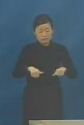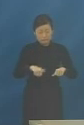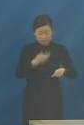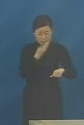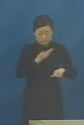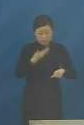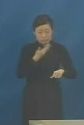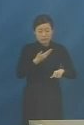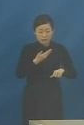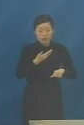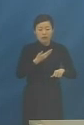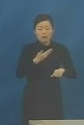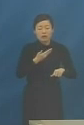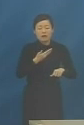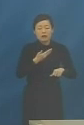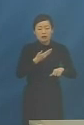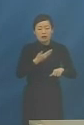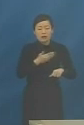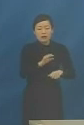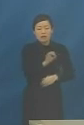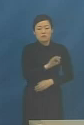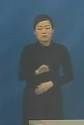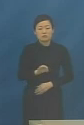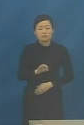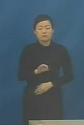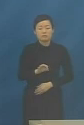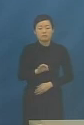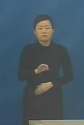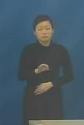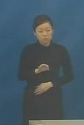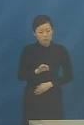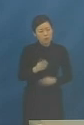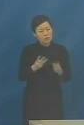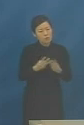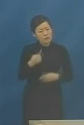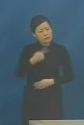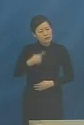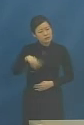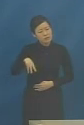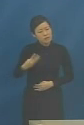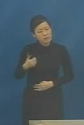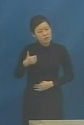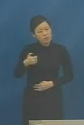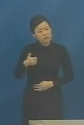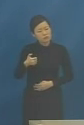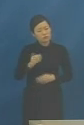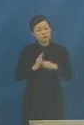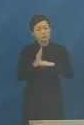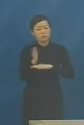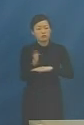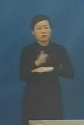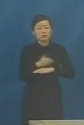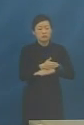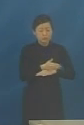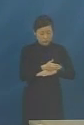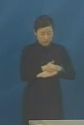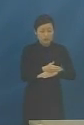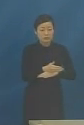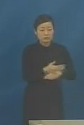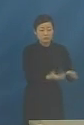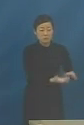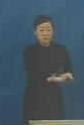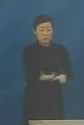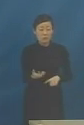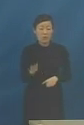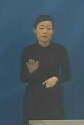あのa まあ室動物ですねこういうものも1350店を超える規模でありまして非常に大きなもの